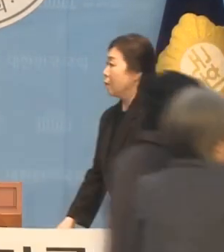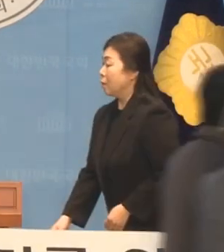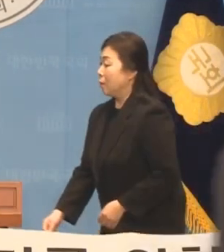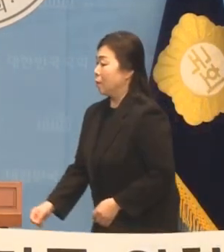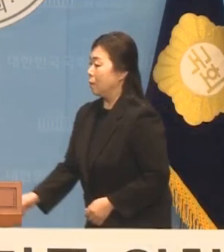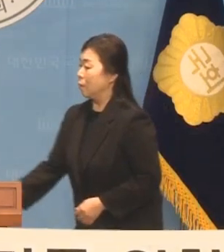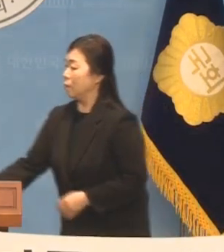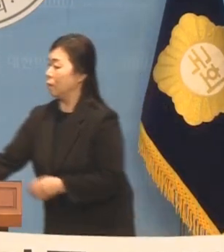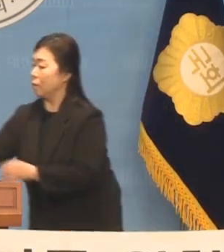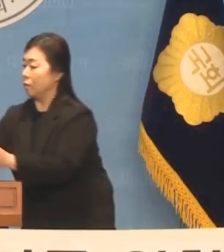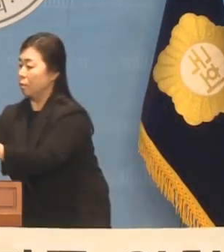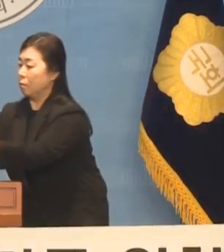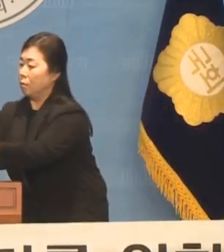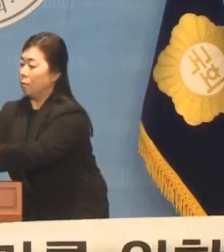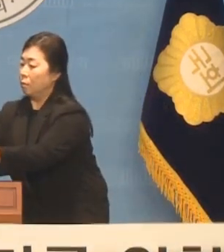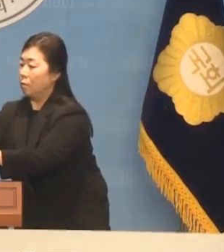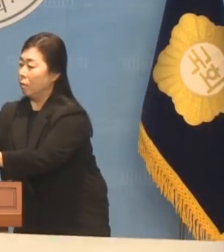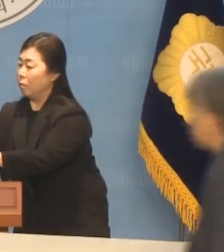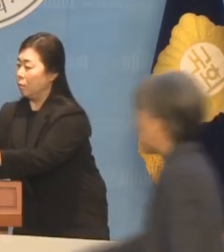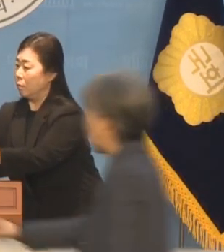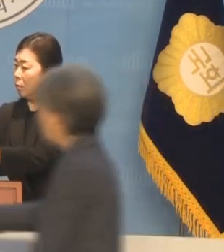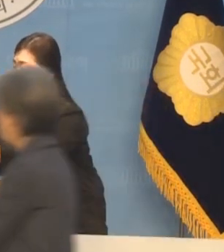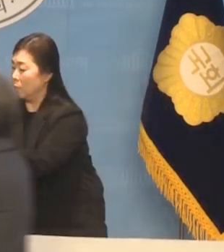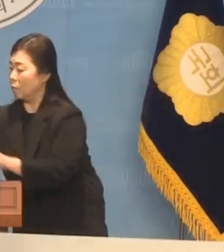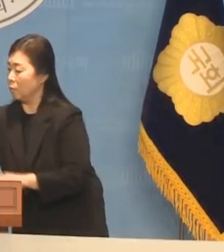어 제